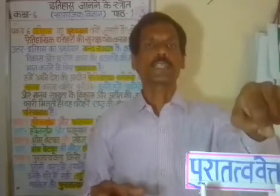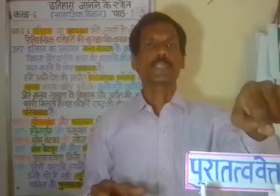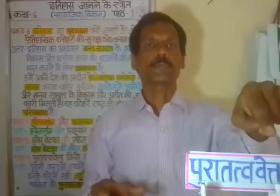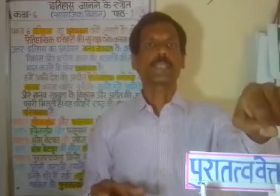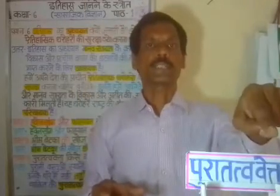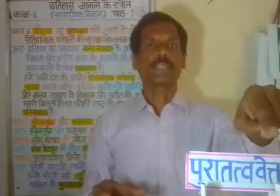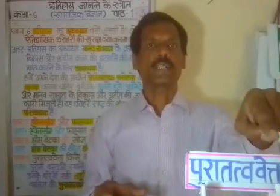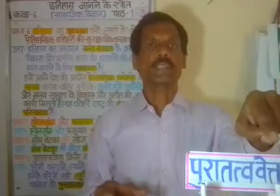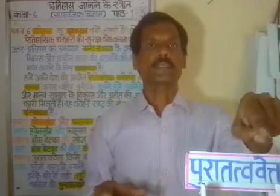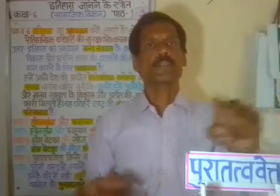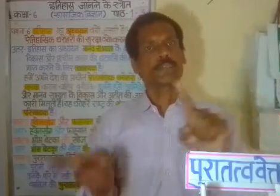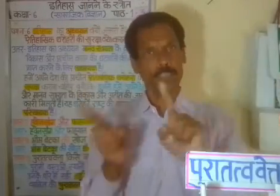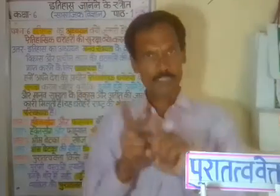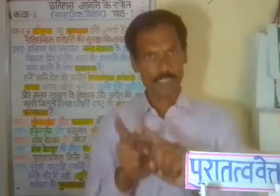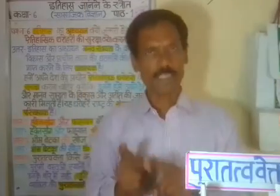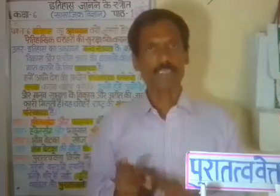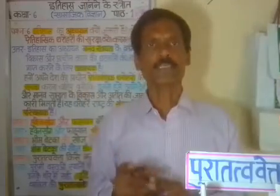पुरातत्व वेत्ता, फिर से